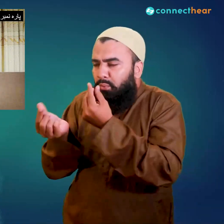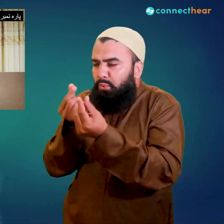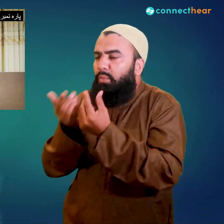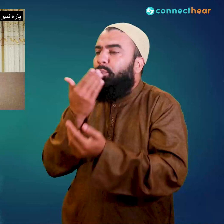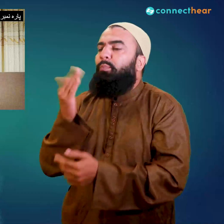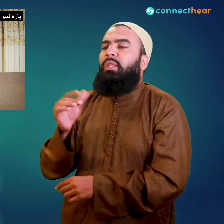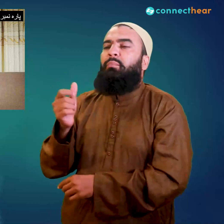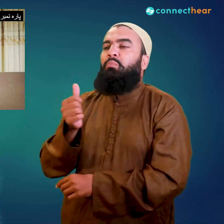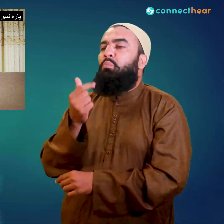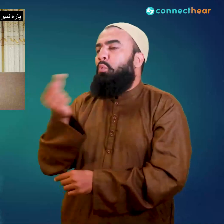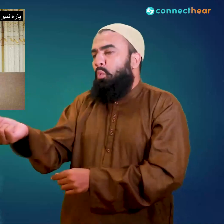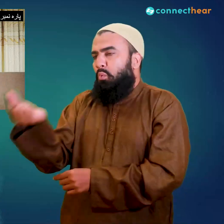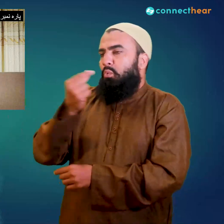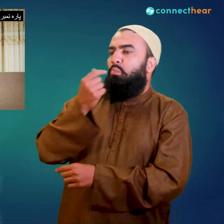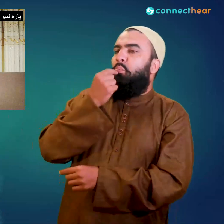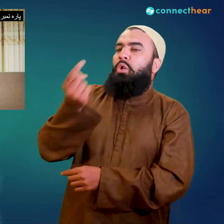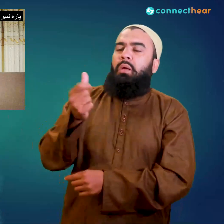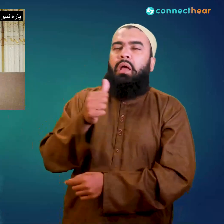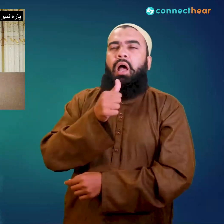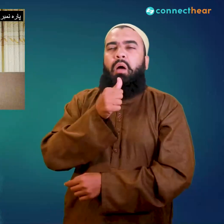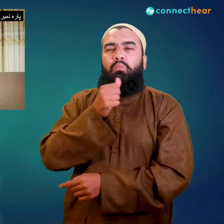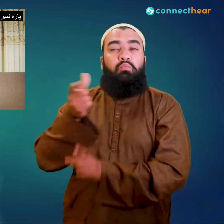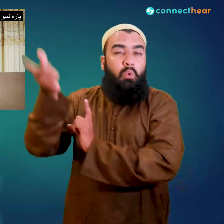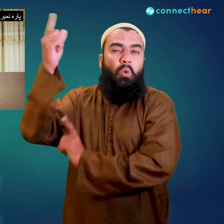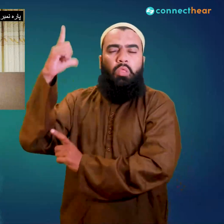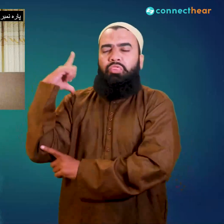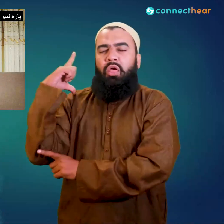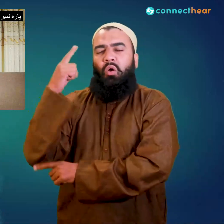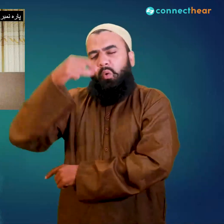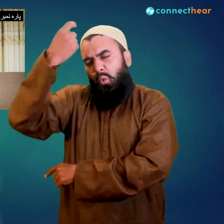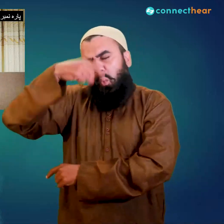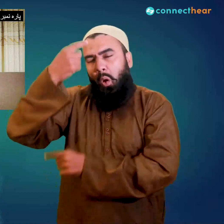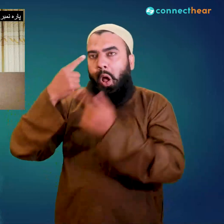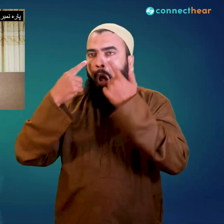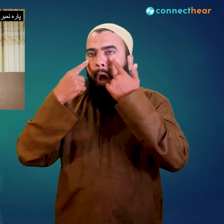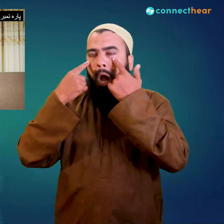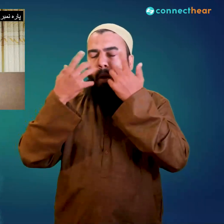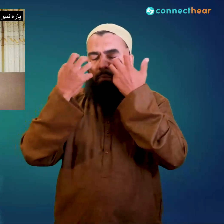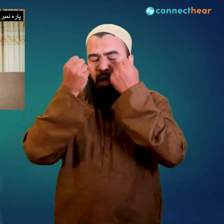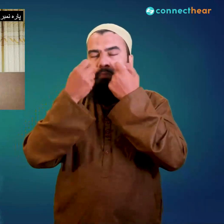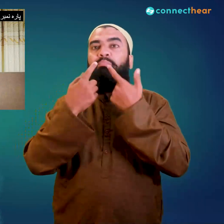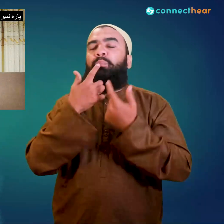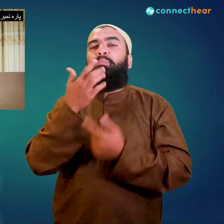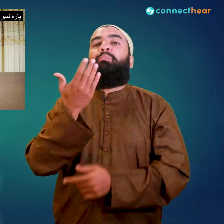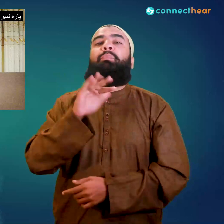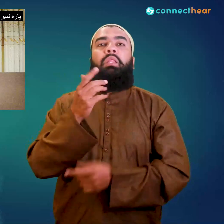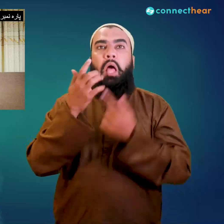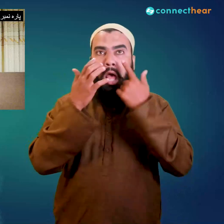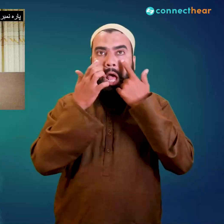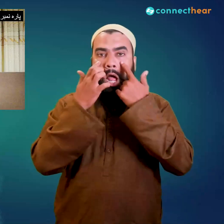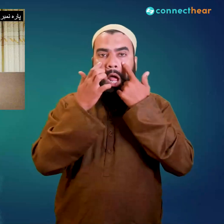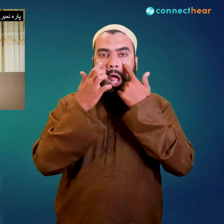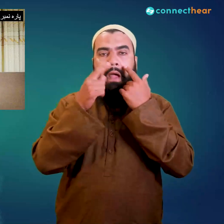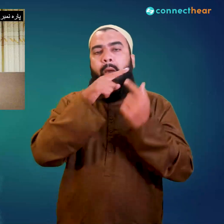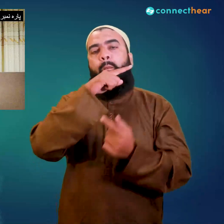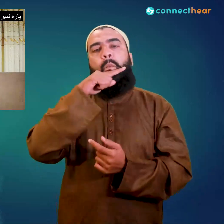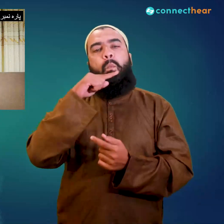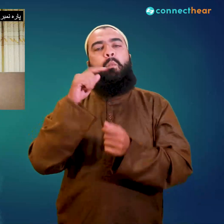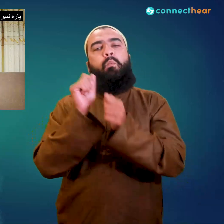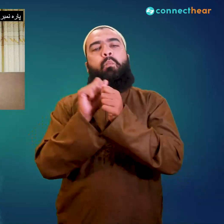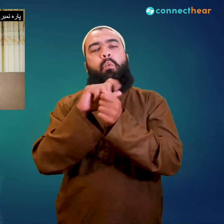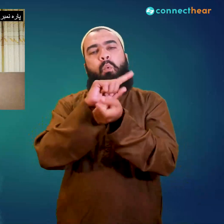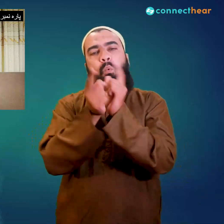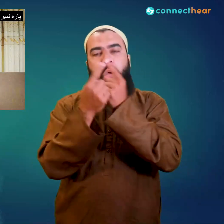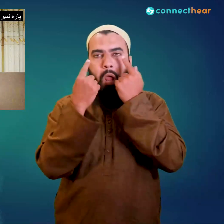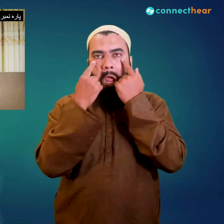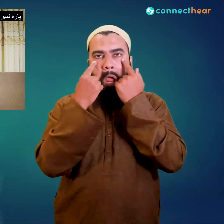ھذا فالقوه علی وجہ ابی یأتی بصیرا، کہ میری یہ قمیص لے جاؤ اور یوسف علیہ السلام